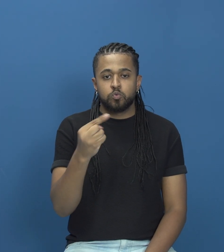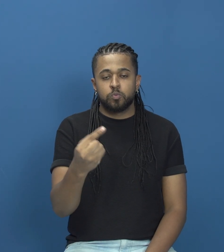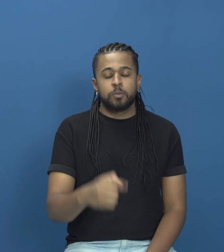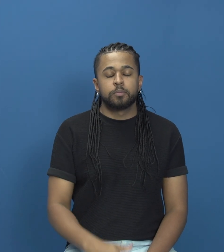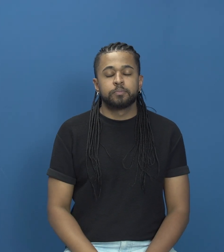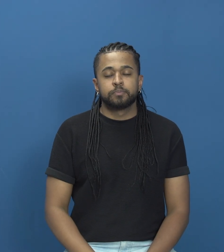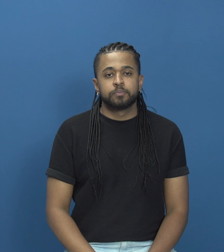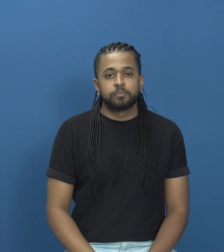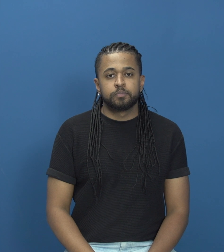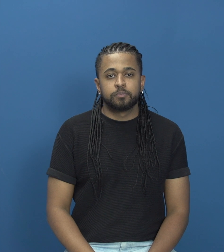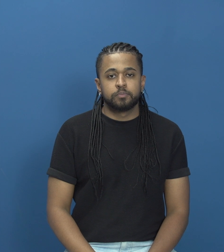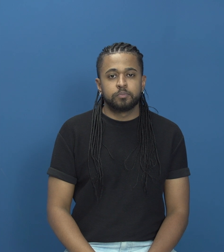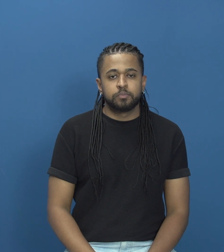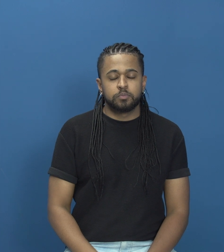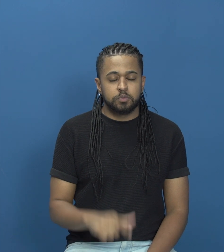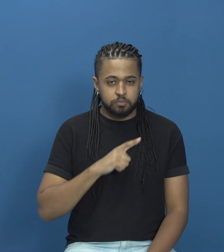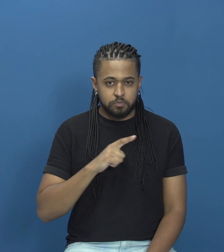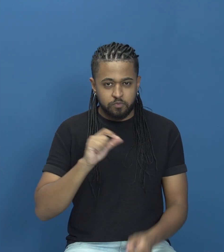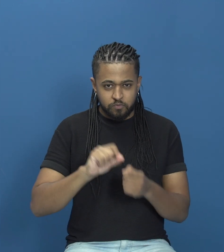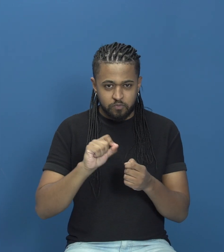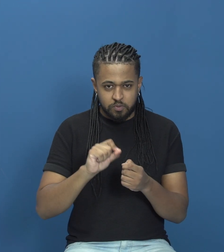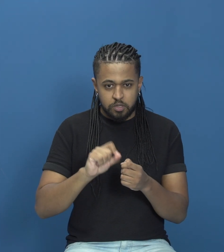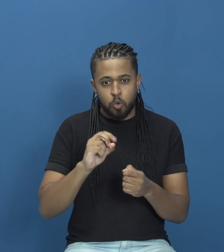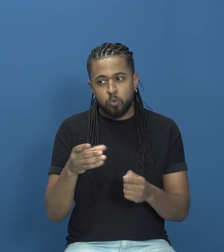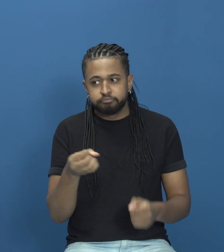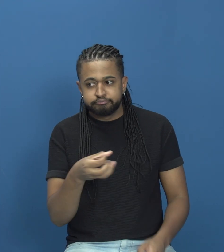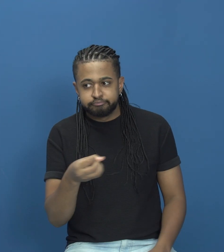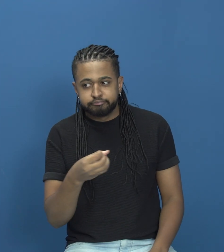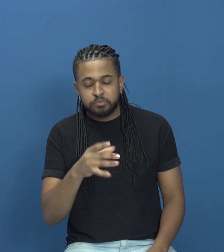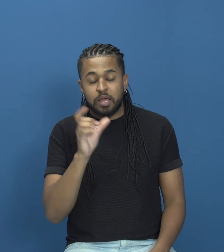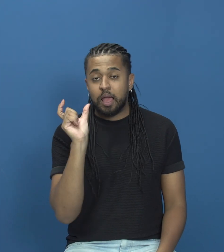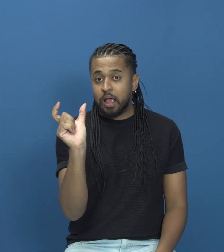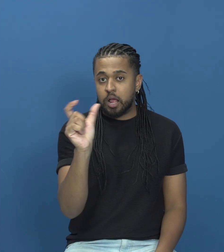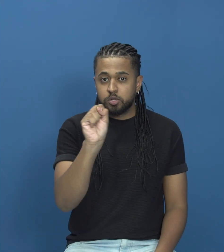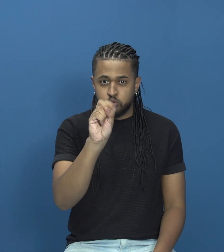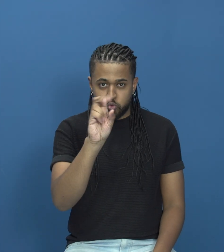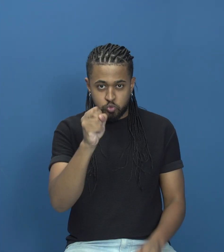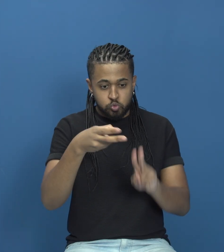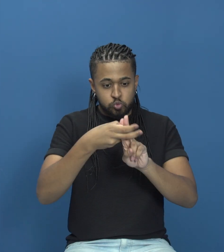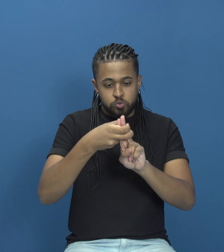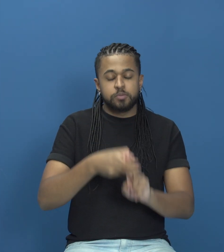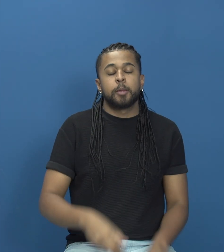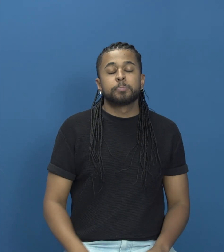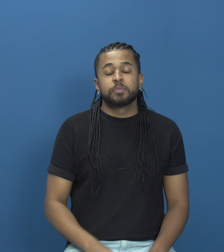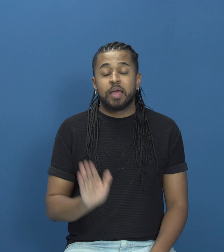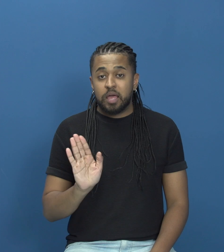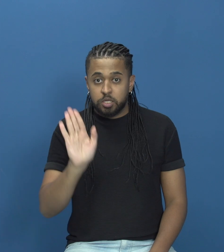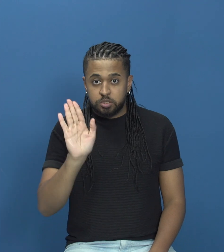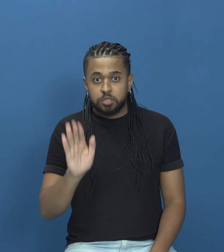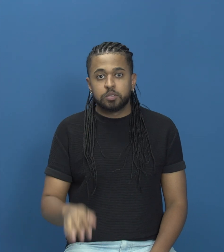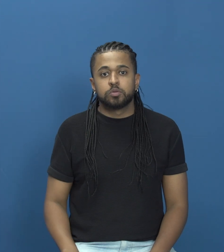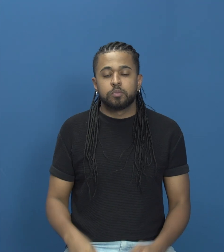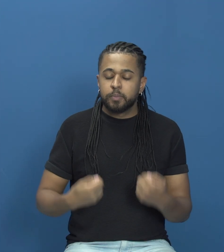16.6.1. Para a confecção ou atualização do cartão SUS, o candidato a